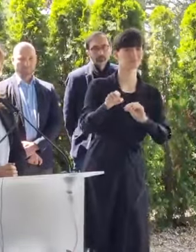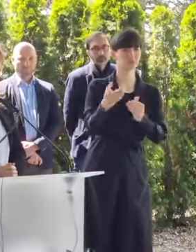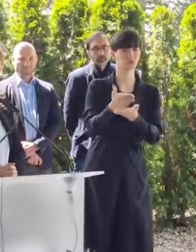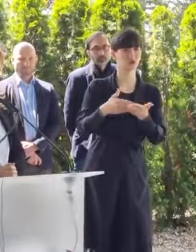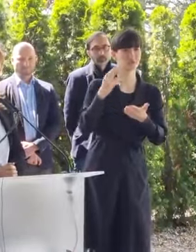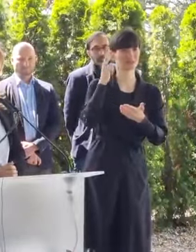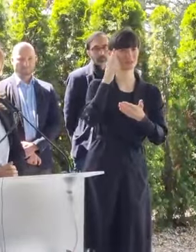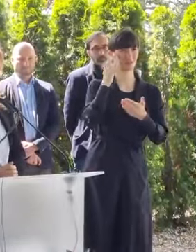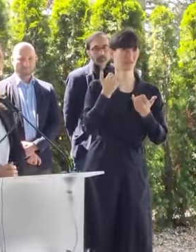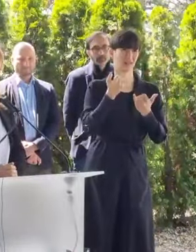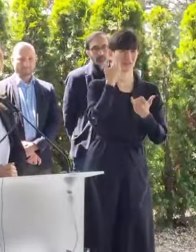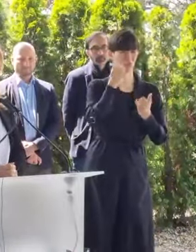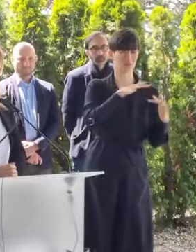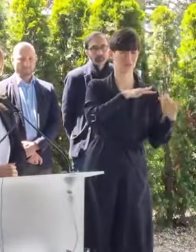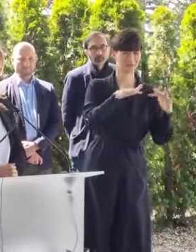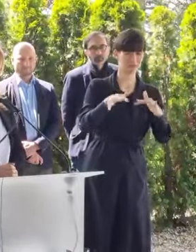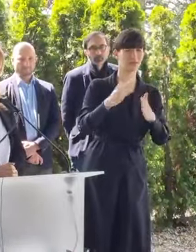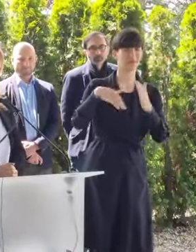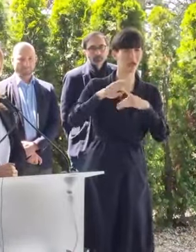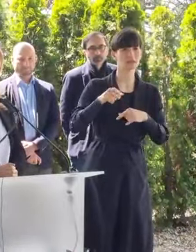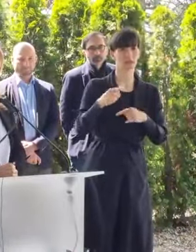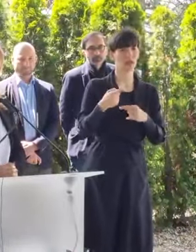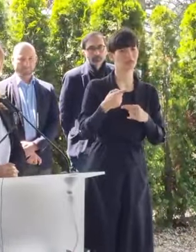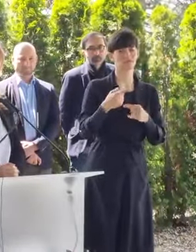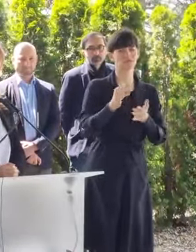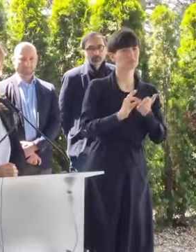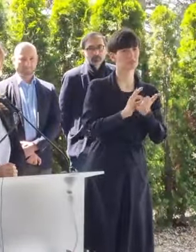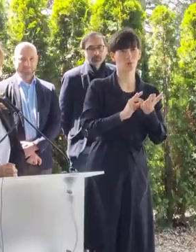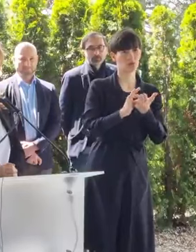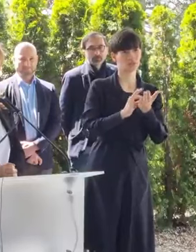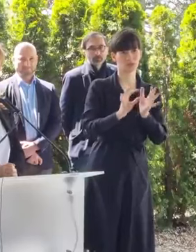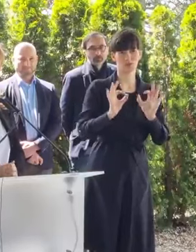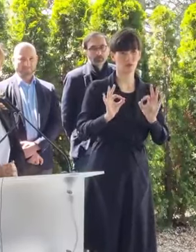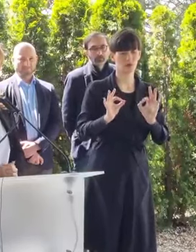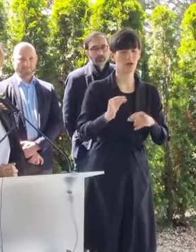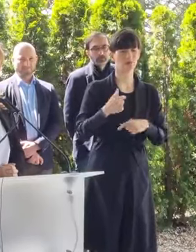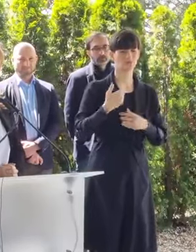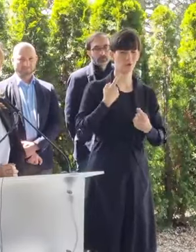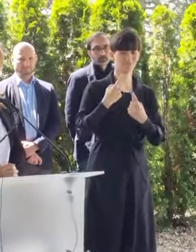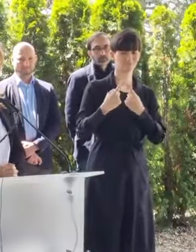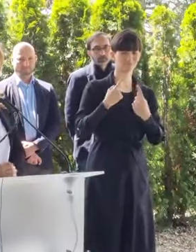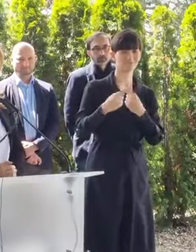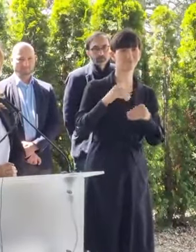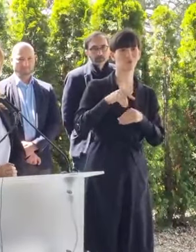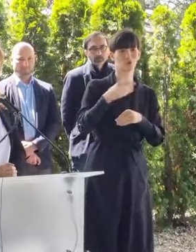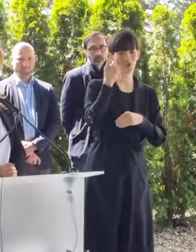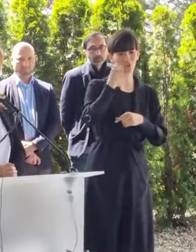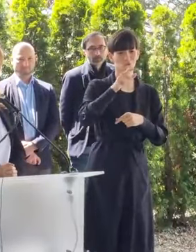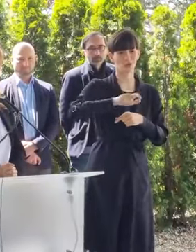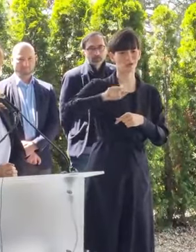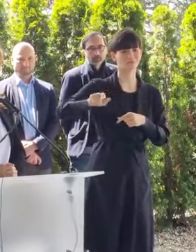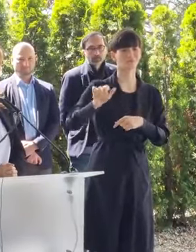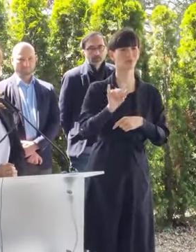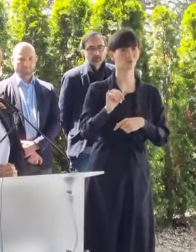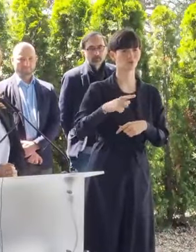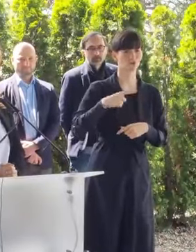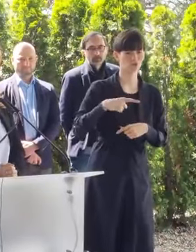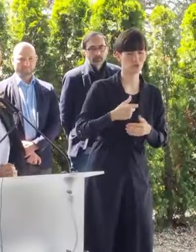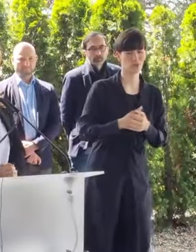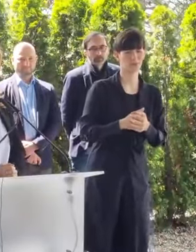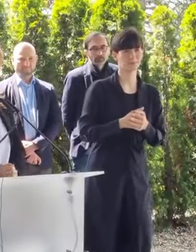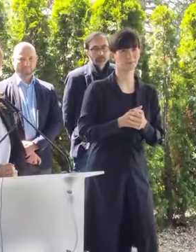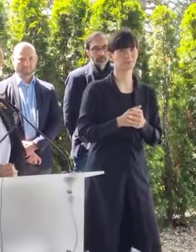je to situácia, ktorá je pod kontrolou. Hovorila som s predstaviteľmi tohto regiónu. Takisto vidia v príležitosti v tom,